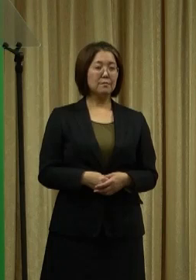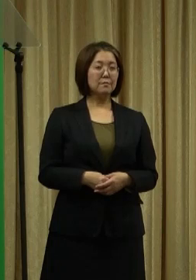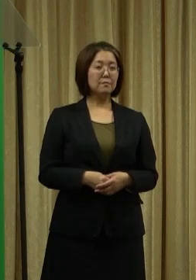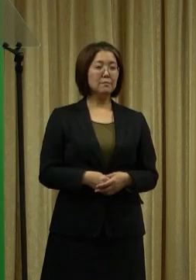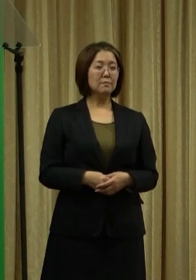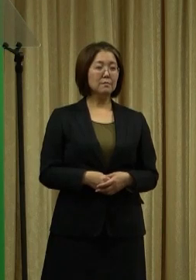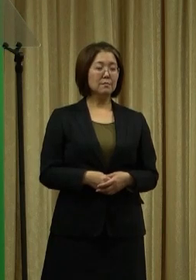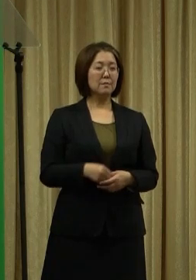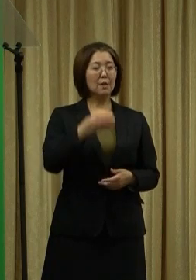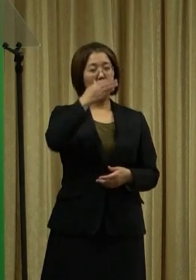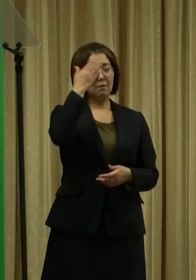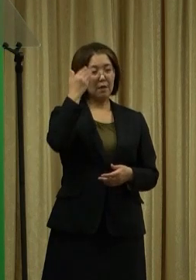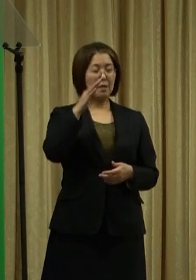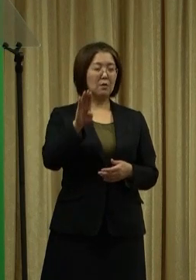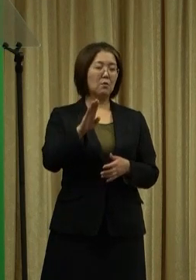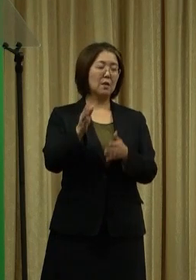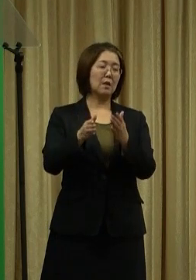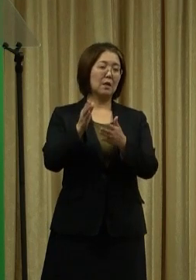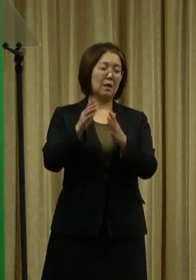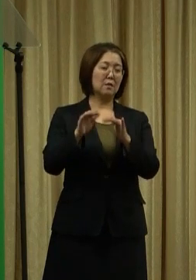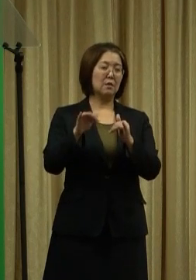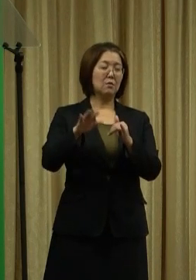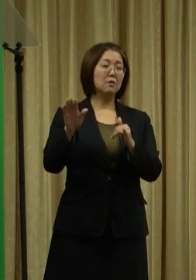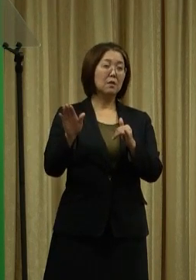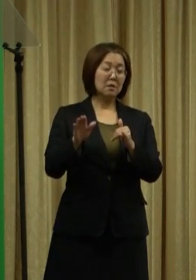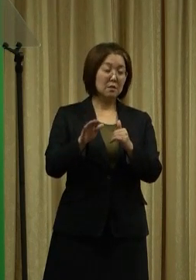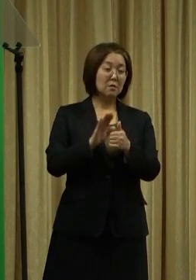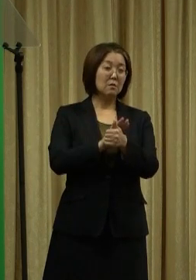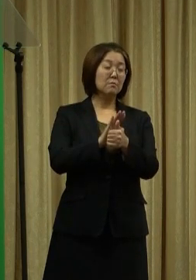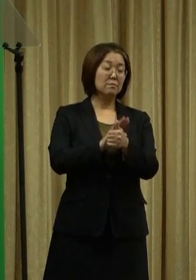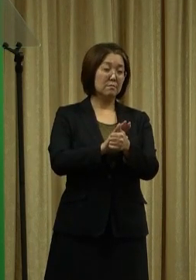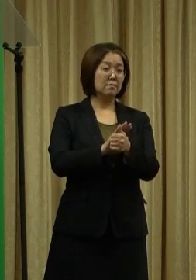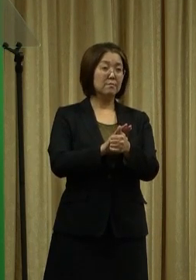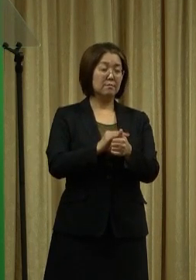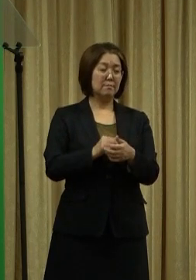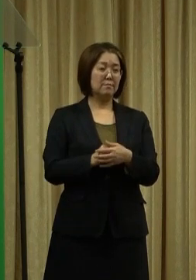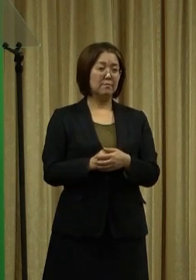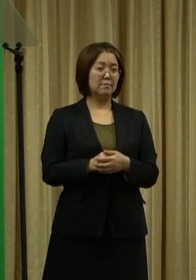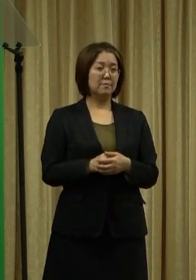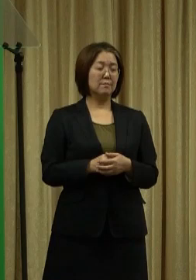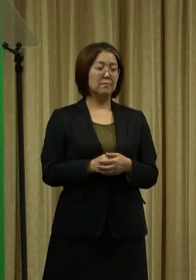またヤングケアラーの支援対策事業もあります。これは